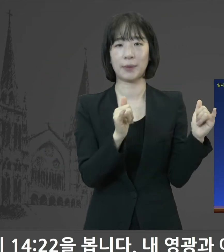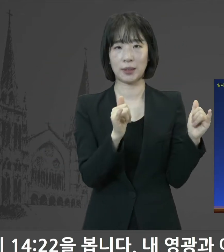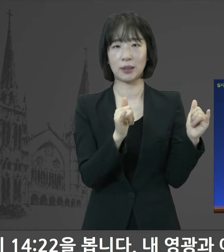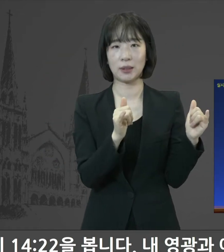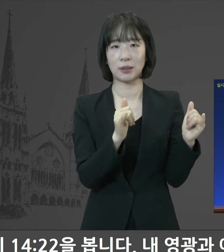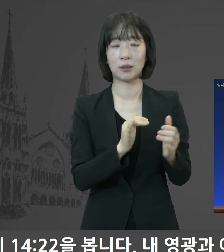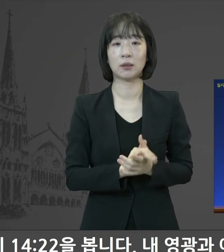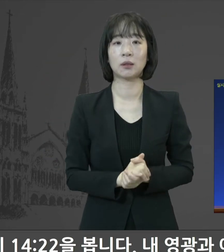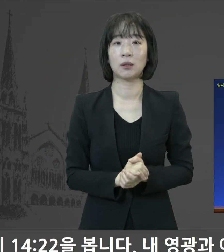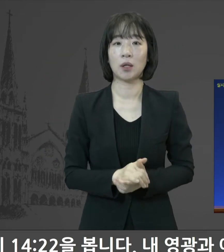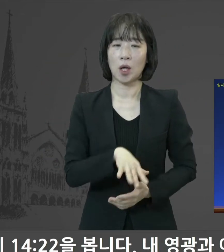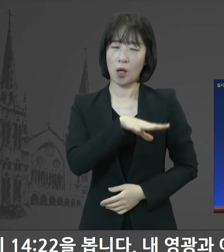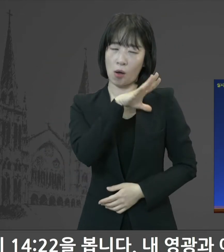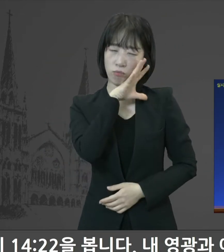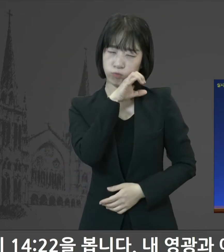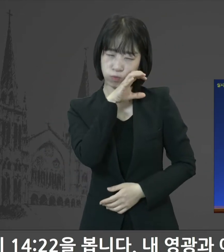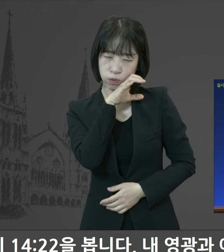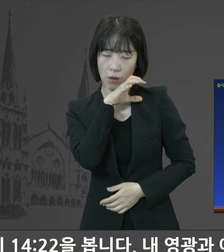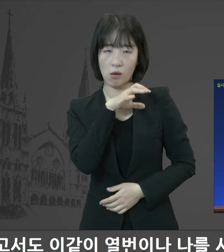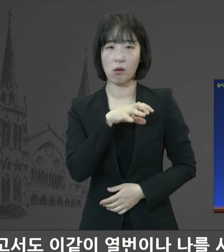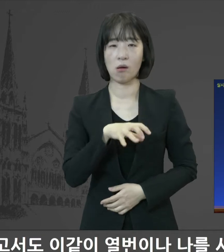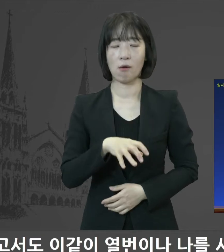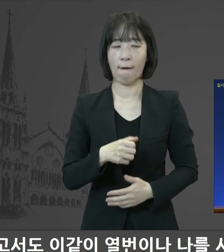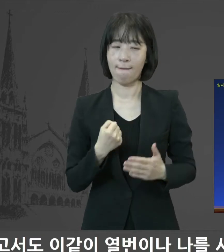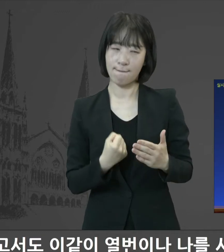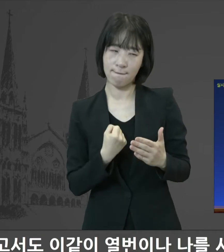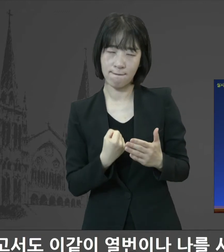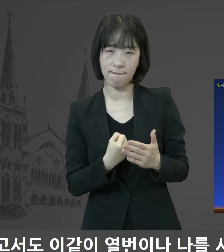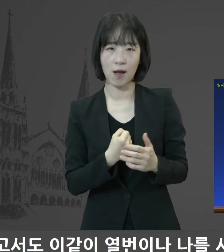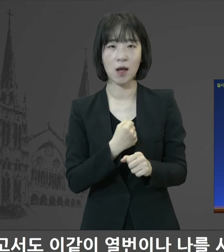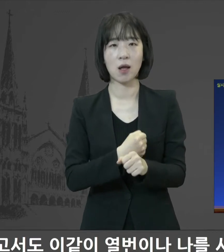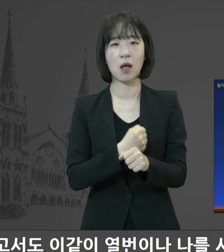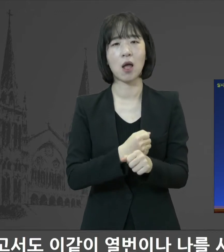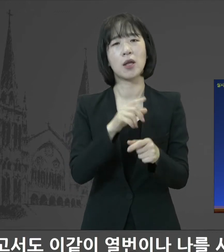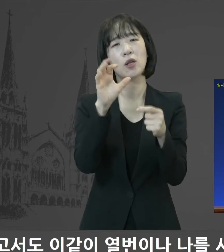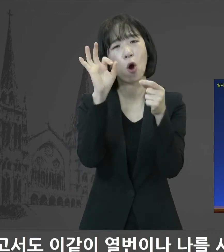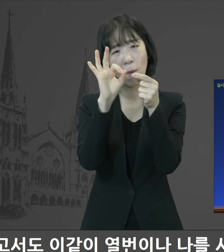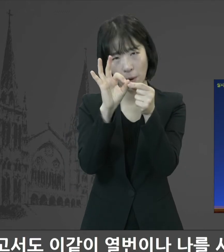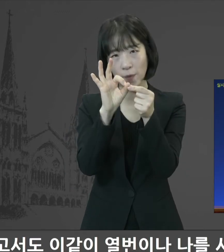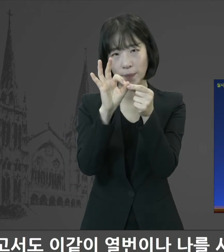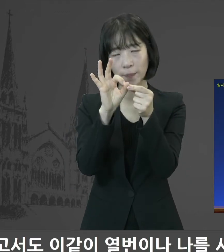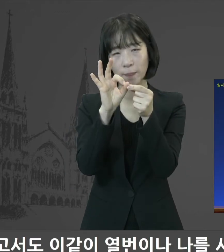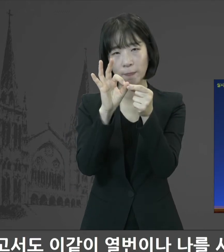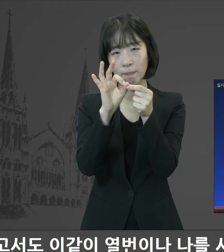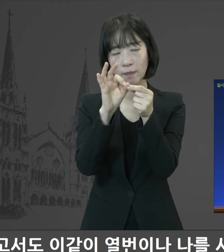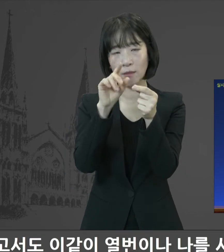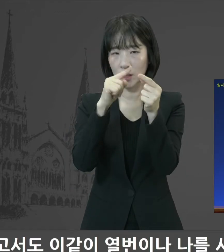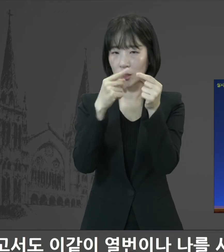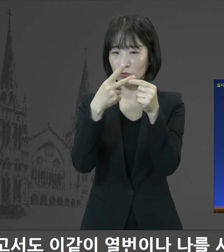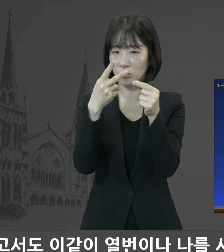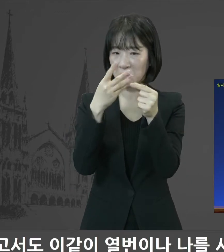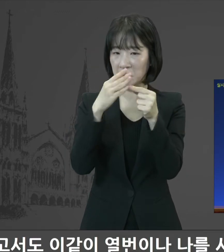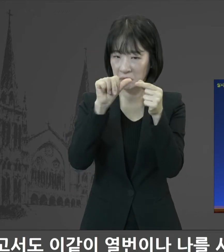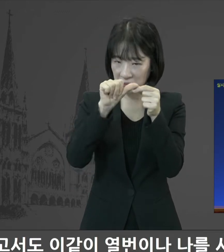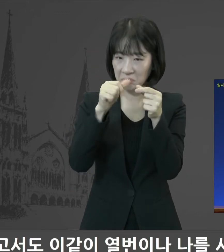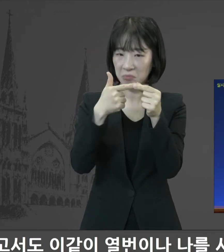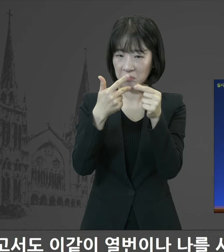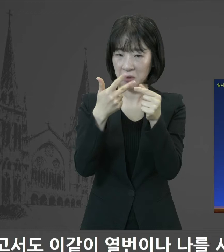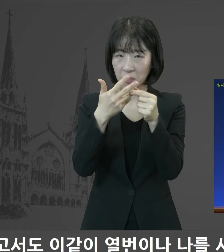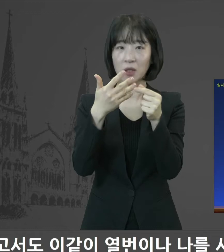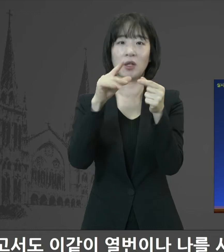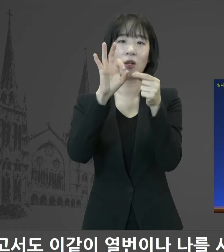불평과 불만의 이야기가 민수기 전체에 10번 딱 기록이 되어 있더라고요. 제가 이번 통독하면서 자세히 읽고